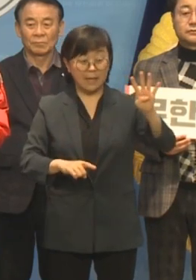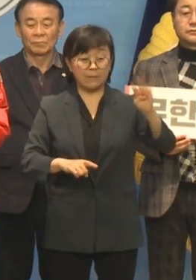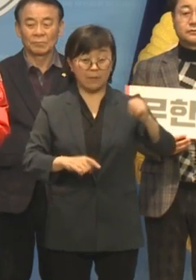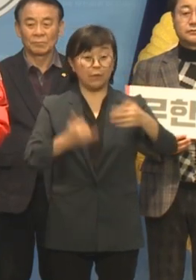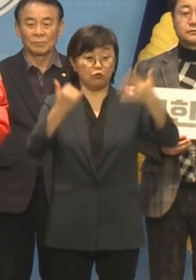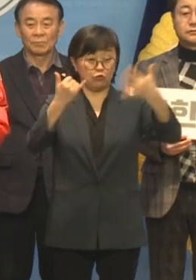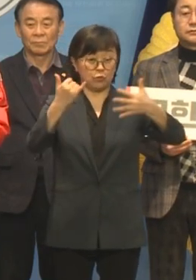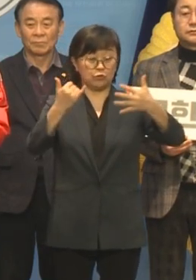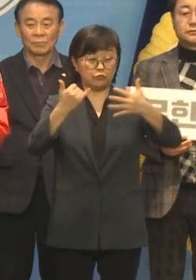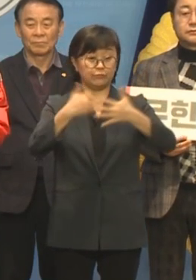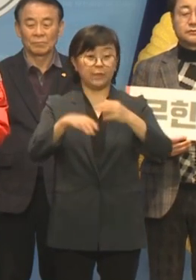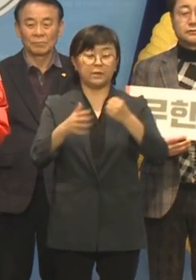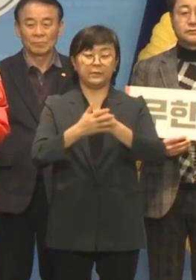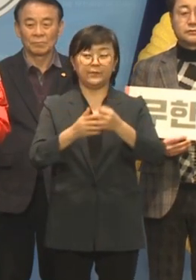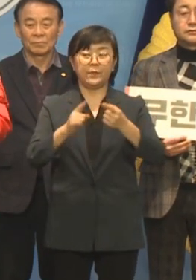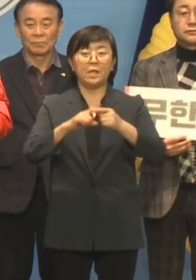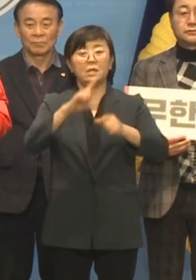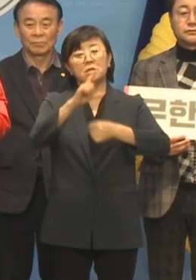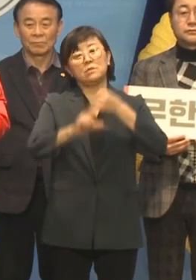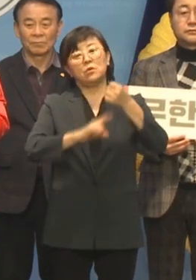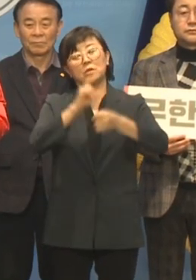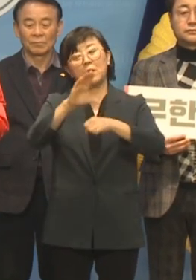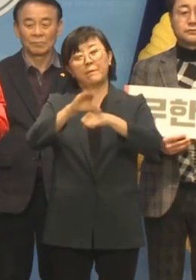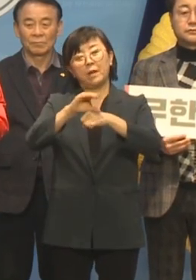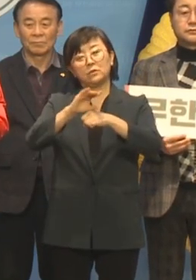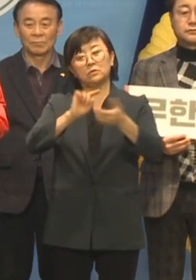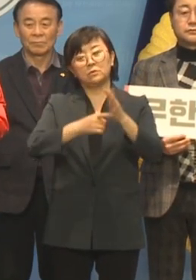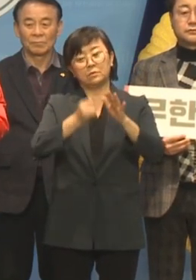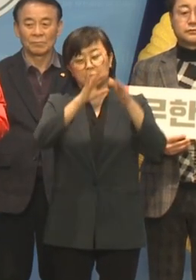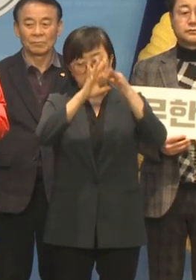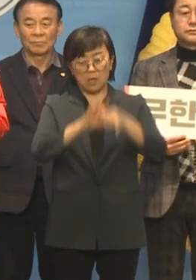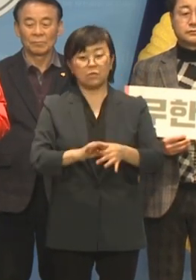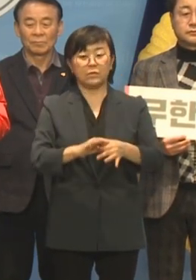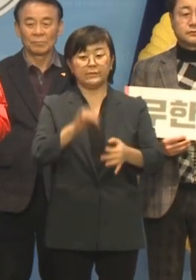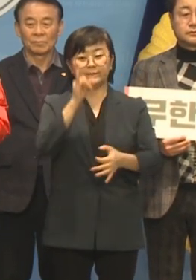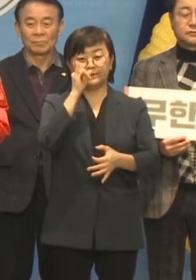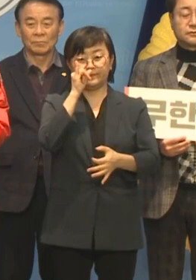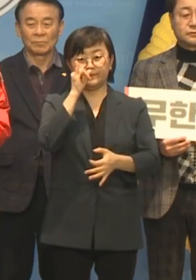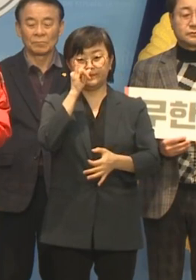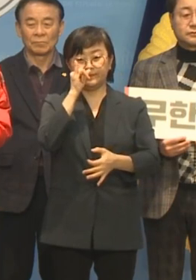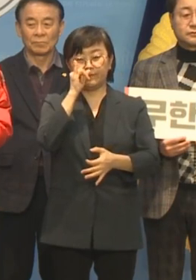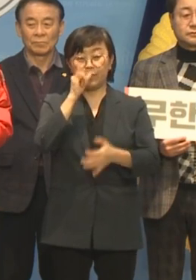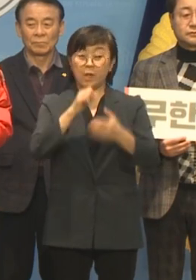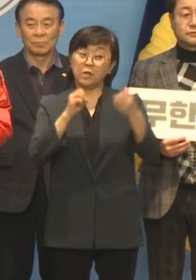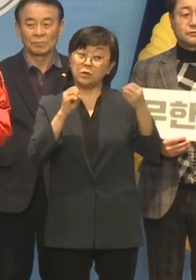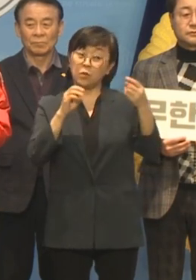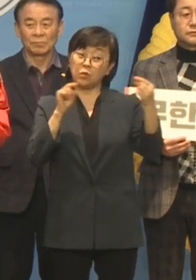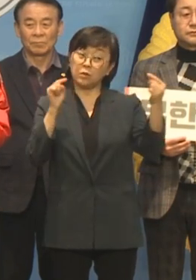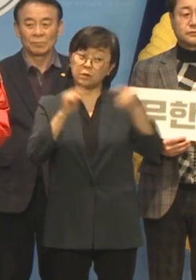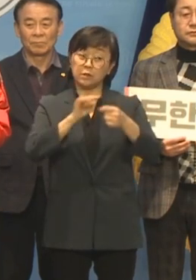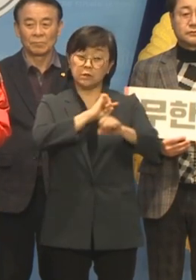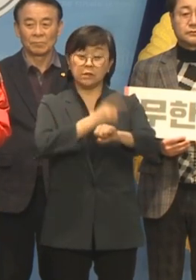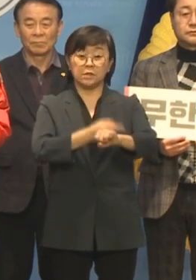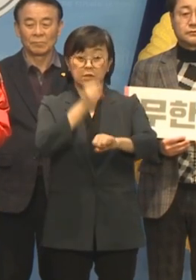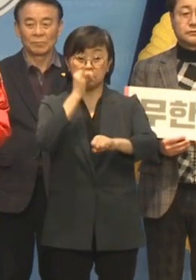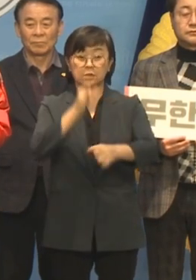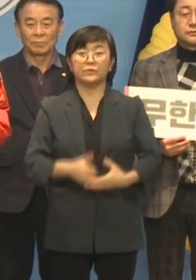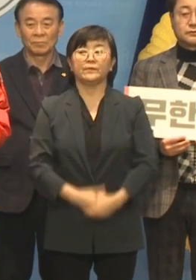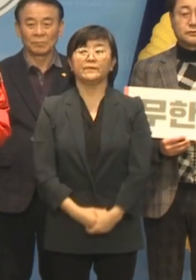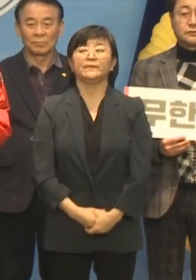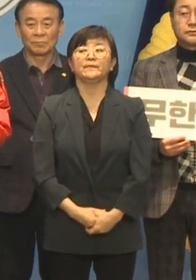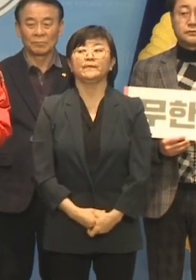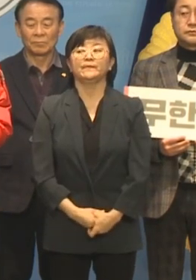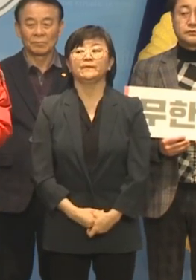때까지 무려 15년간 방송 출연을 계속한 기록을 세울 만큼 소통 능력을